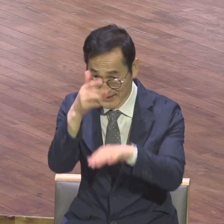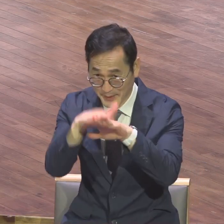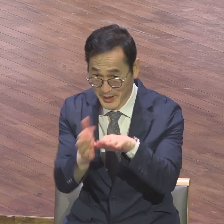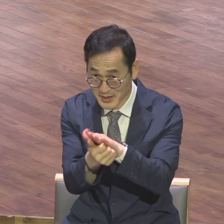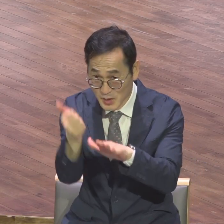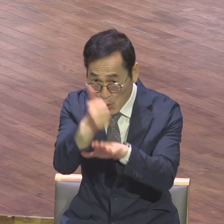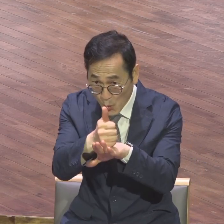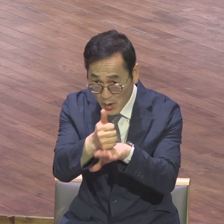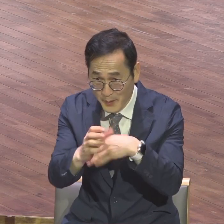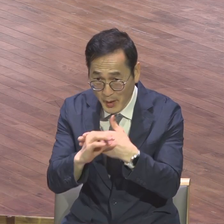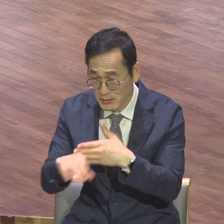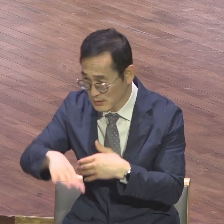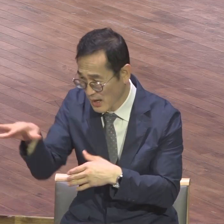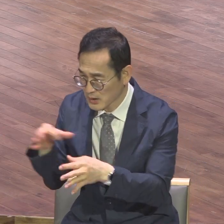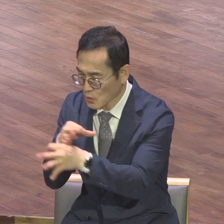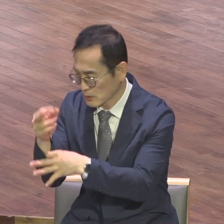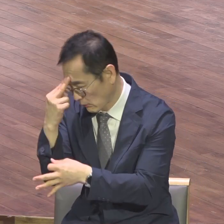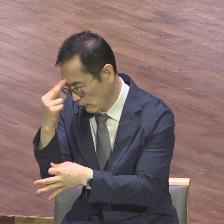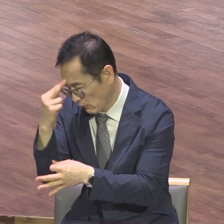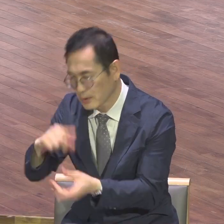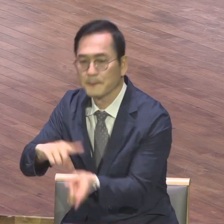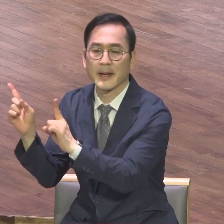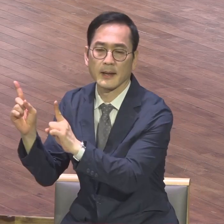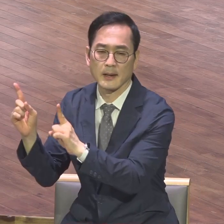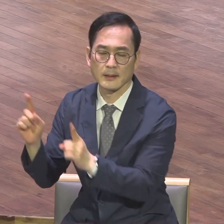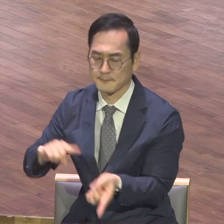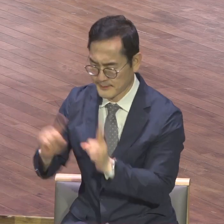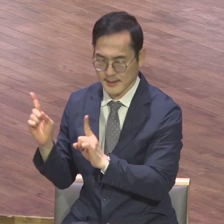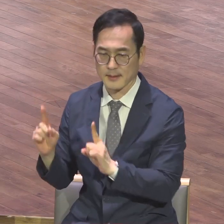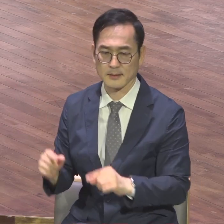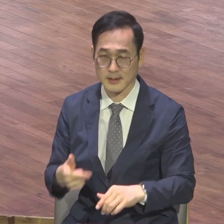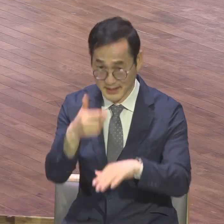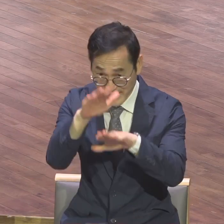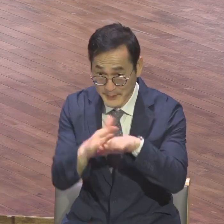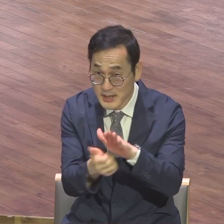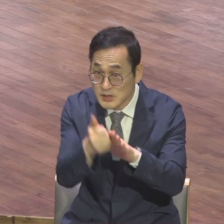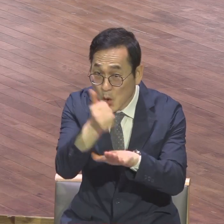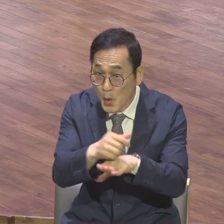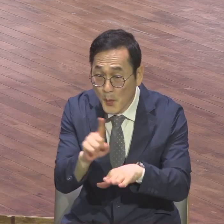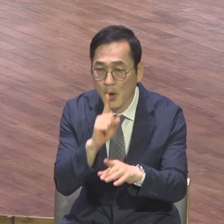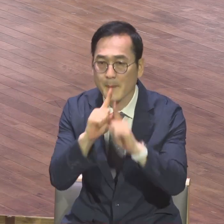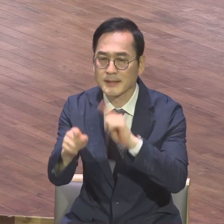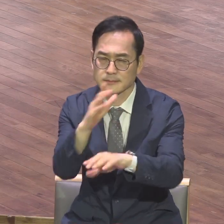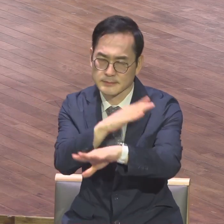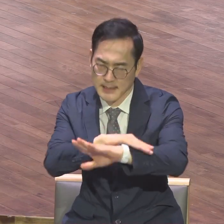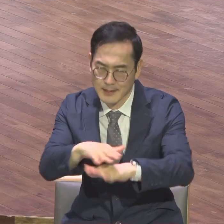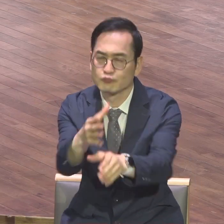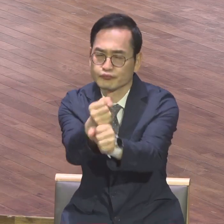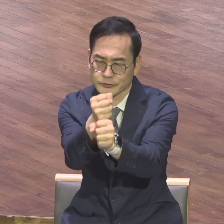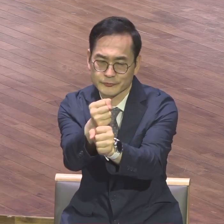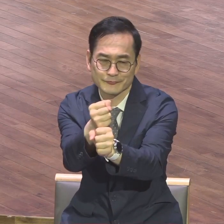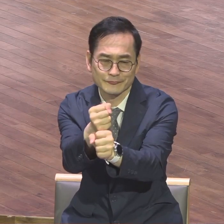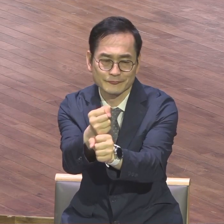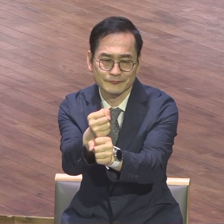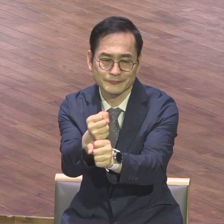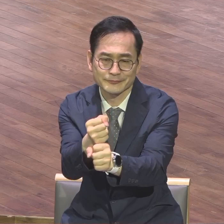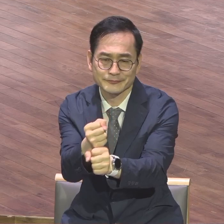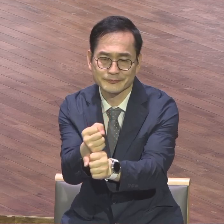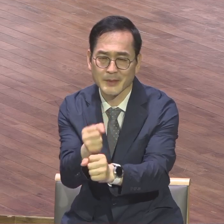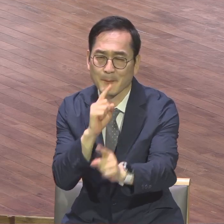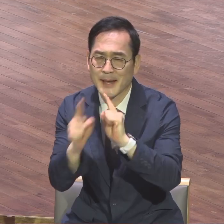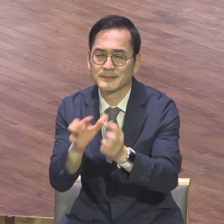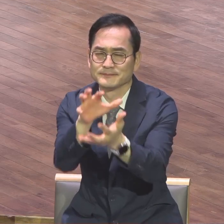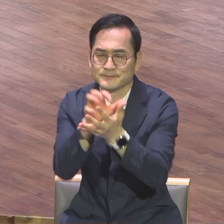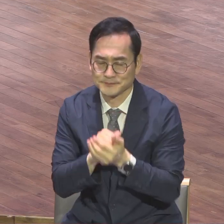다 회복돼요. 예배 성공을 못하다 보니까 예배 성공이 뭐예요? 말씀 잡아야 돼요. 말씀 잡고 내 것